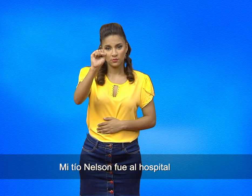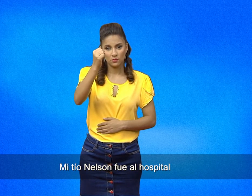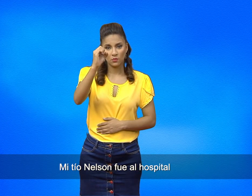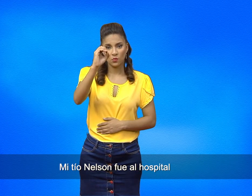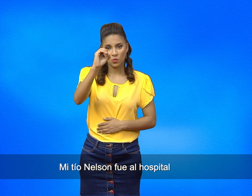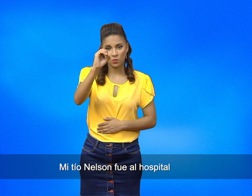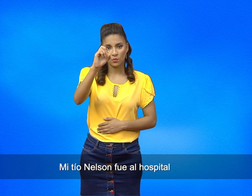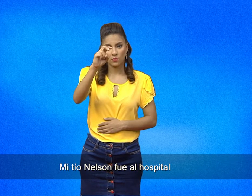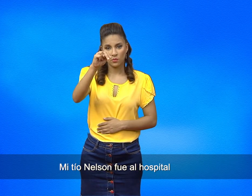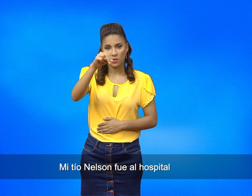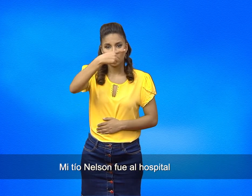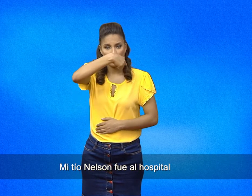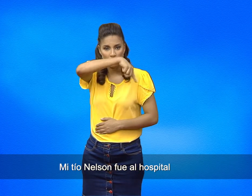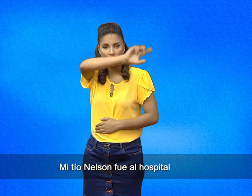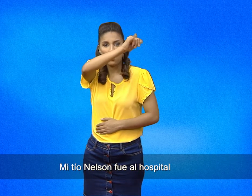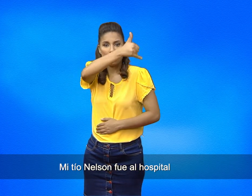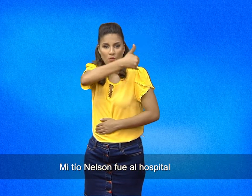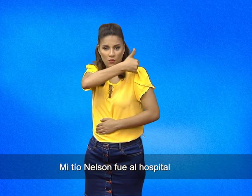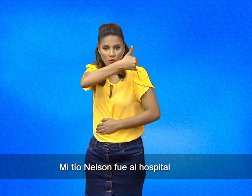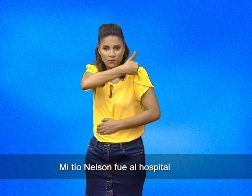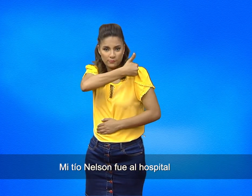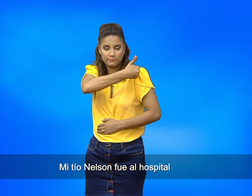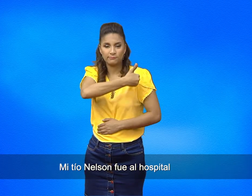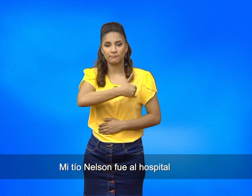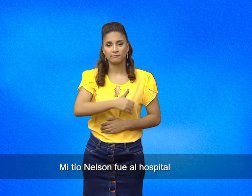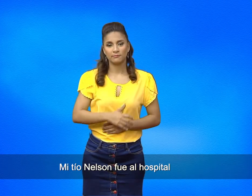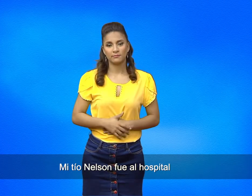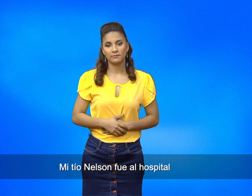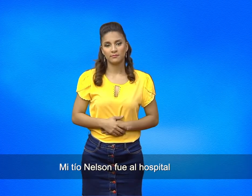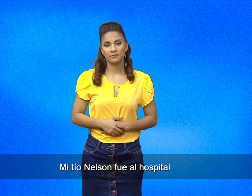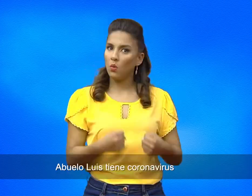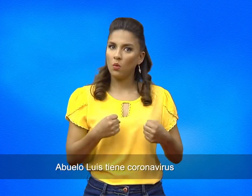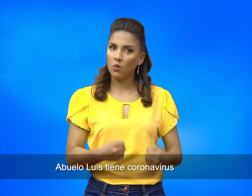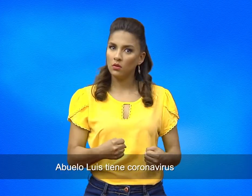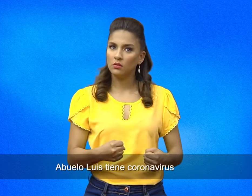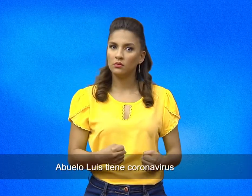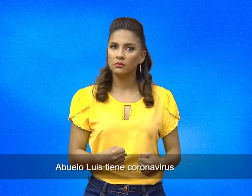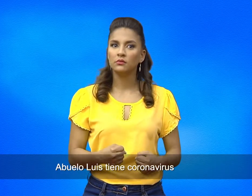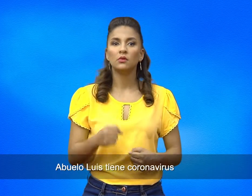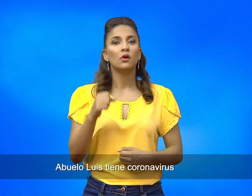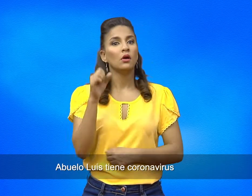nelson fue al hospital abuelo